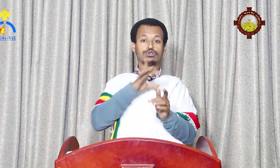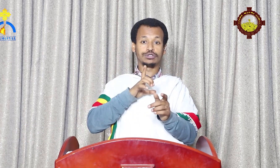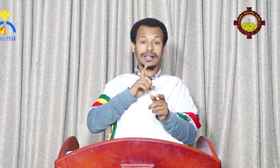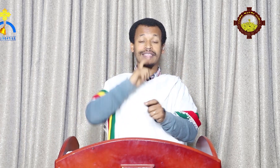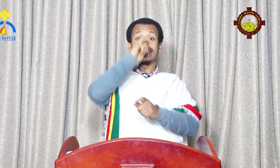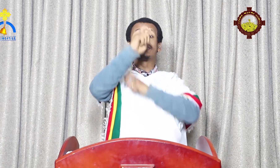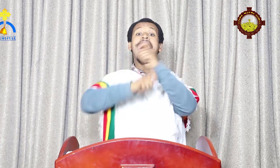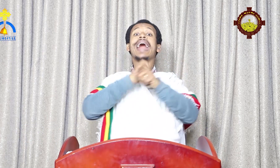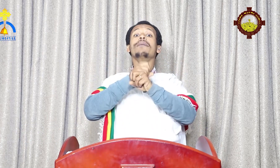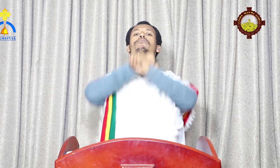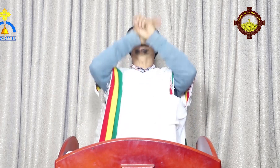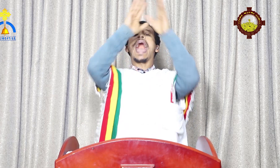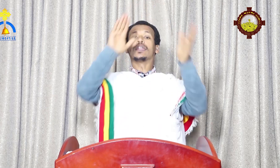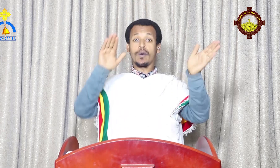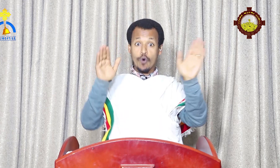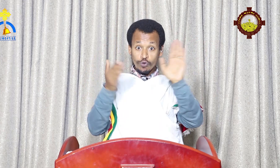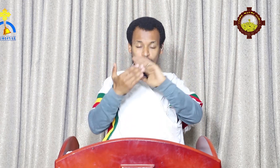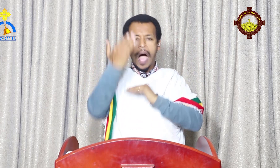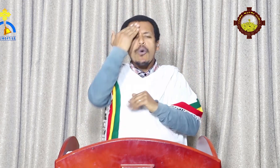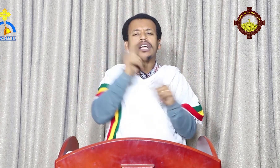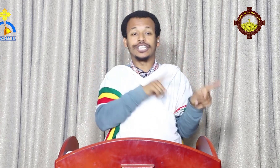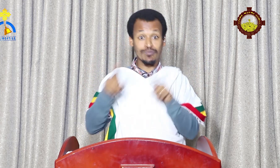ክርስቶስ የዓለም ብርሃን መሆኑን ካወቅ ደግሞ